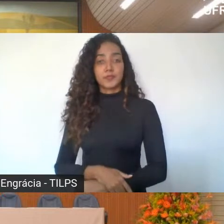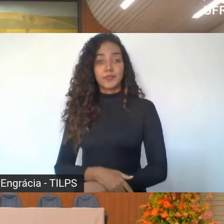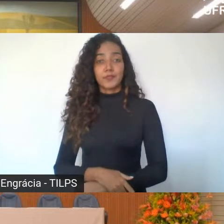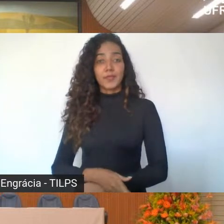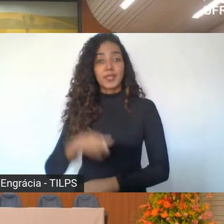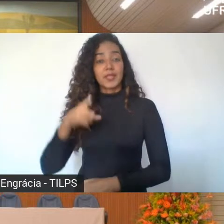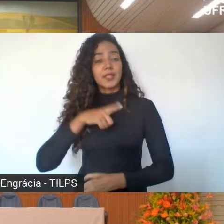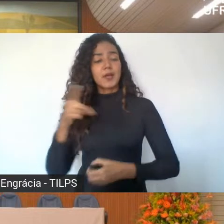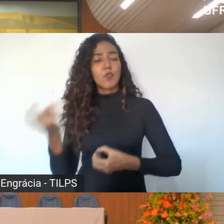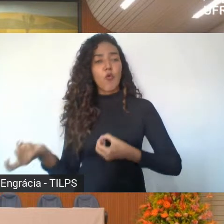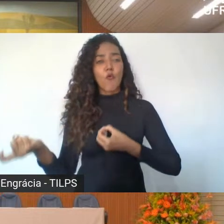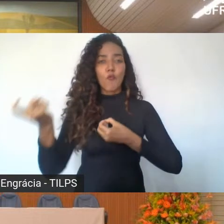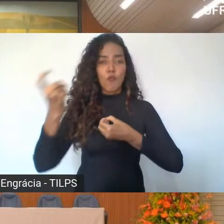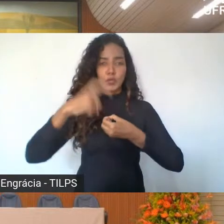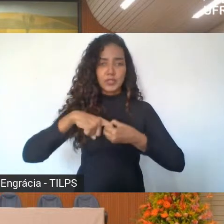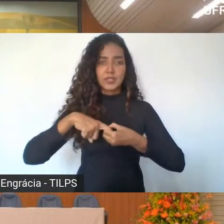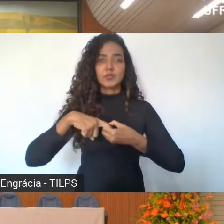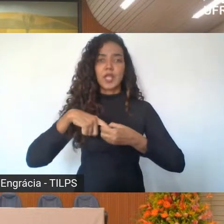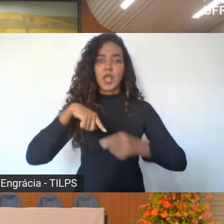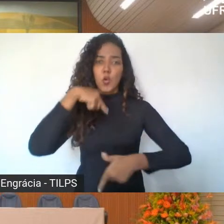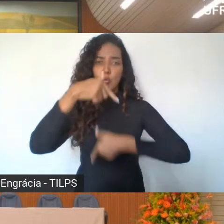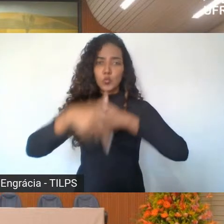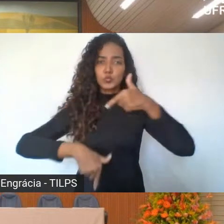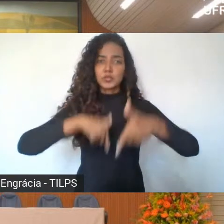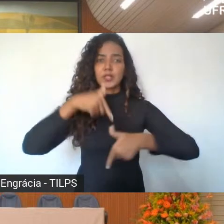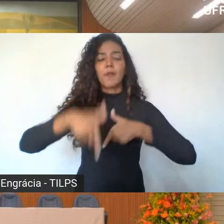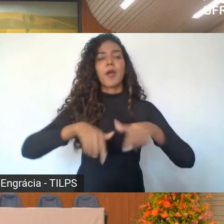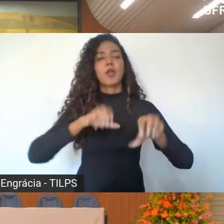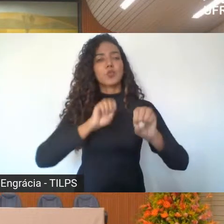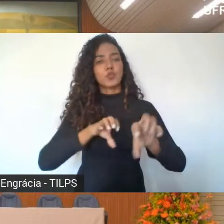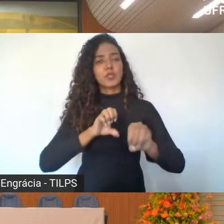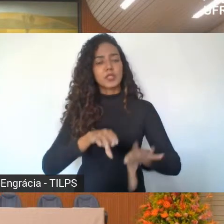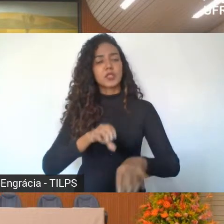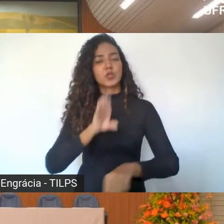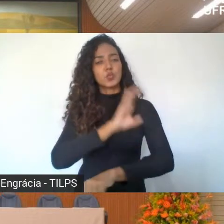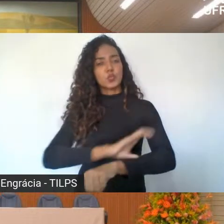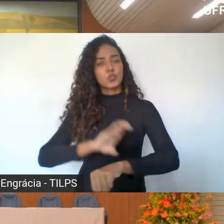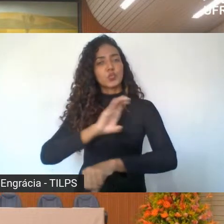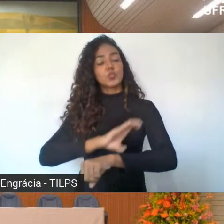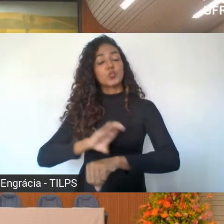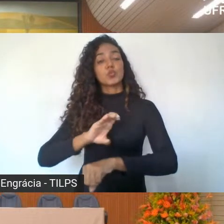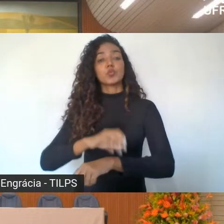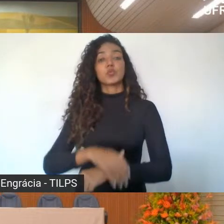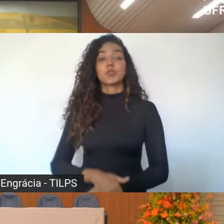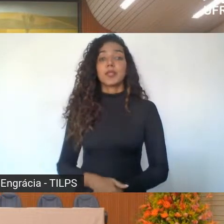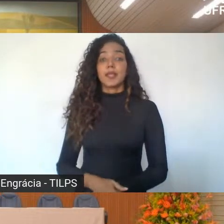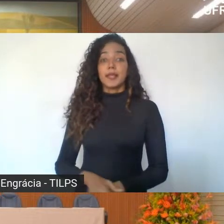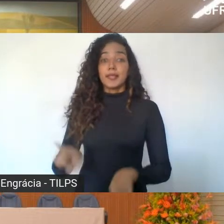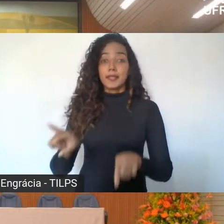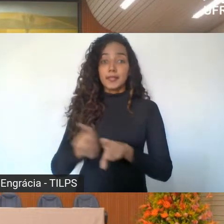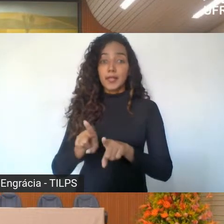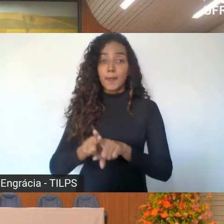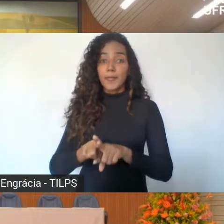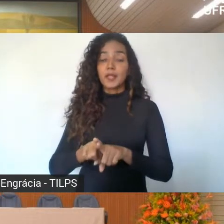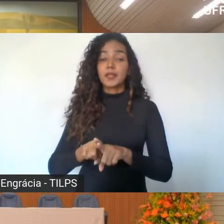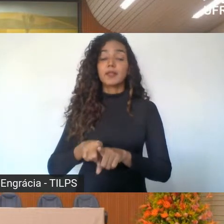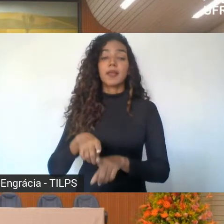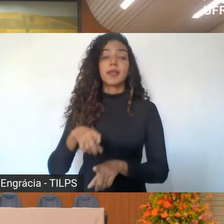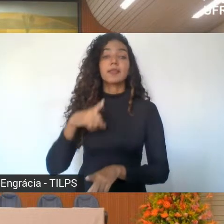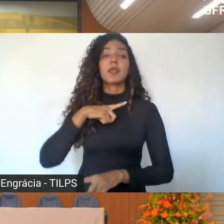nossas atividades acadêmicas no ensino de graduação e pretendemos avaliar de 2 em 2 meses